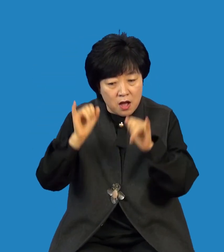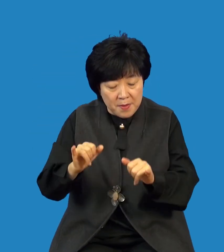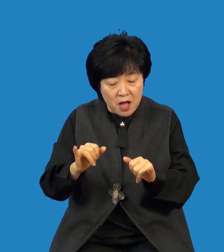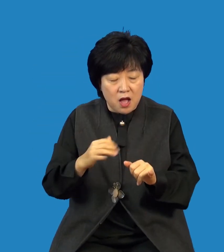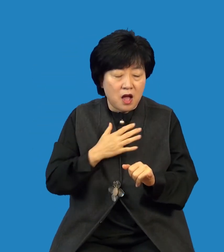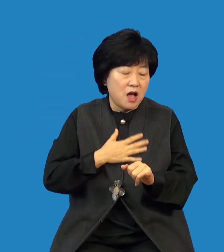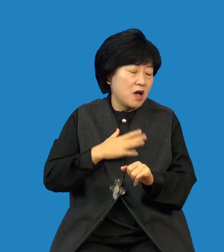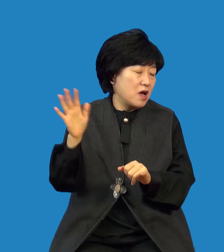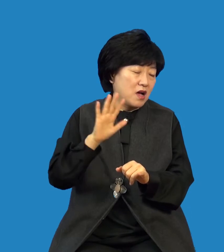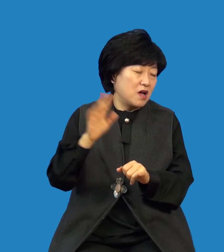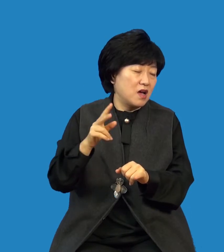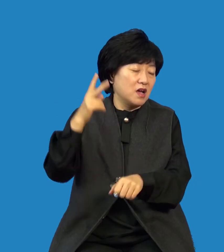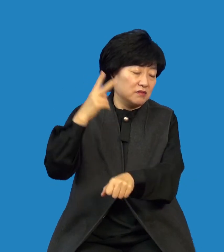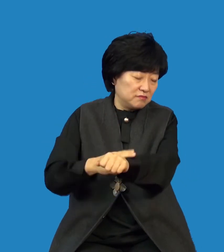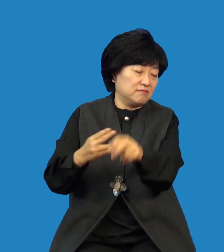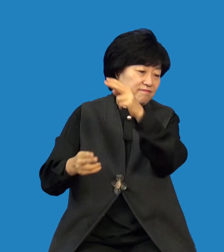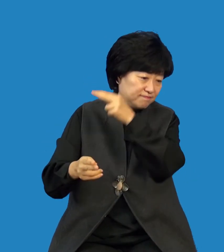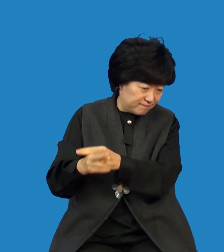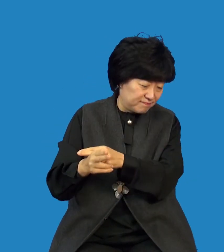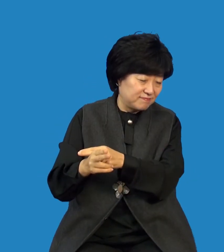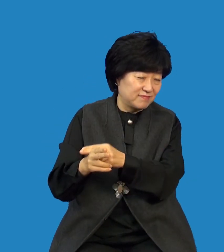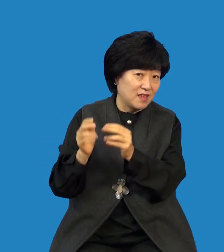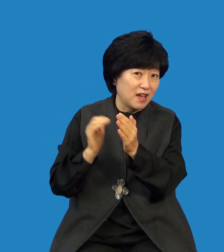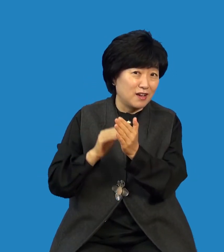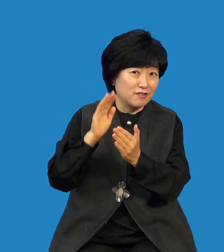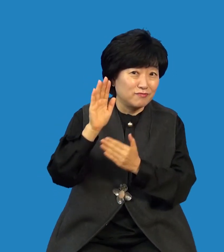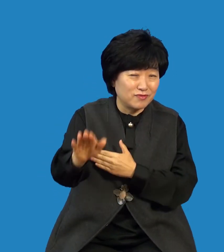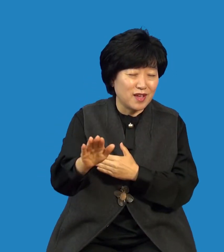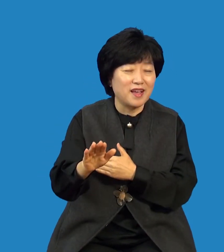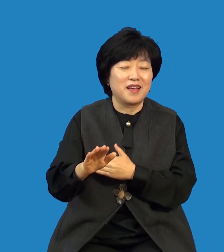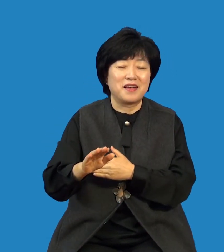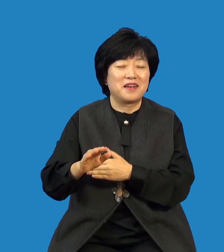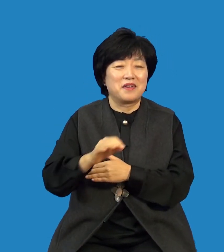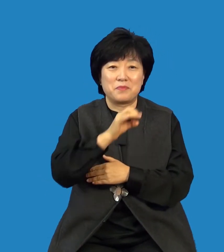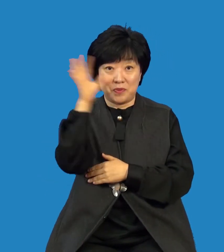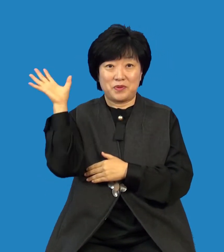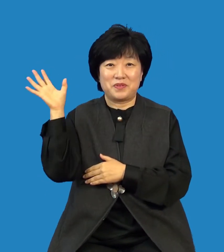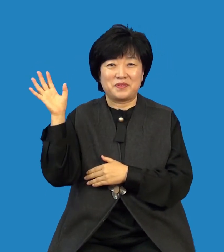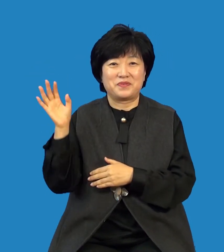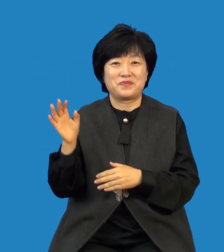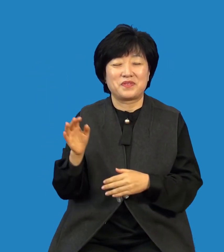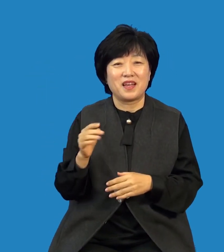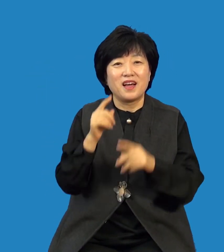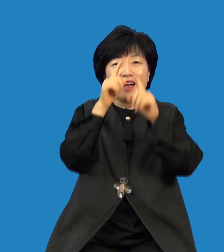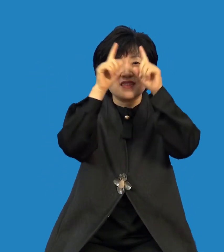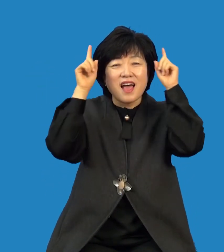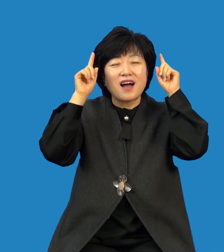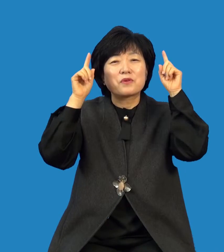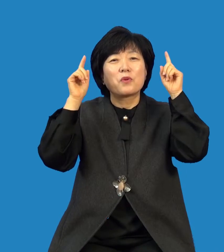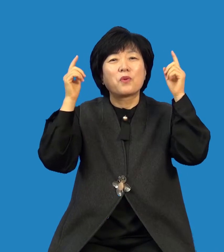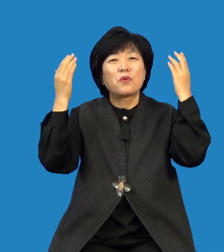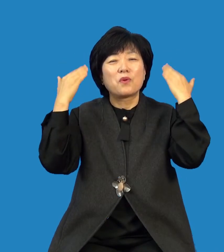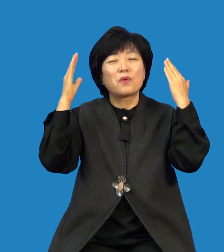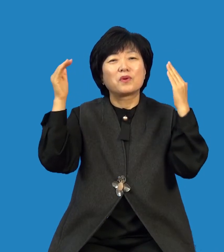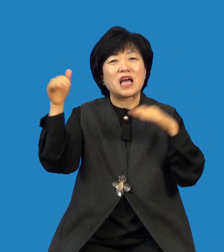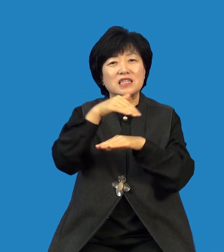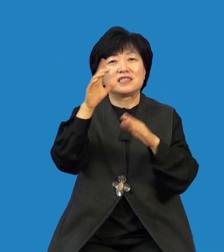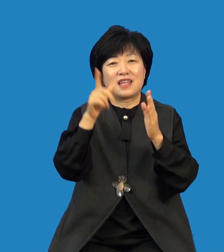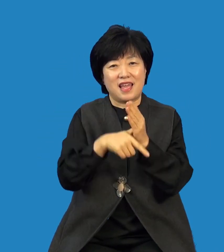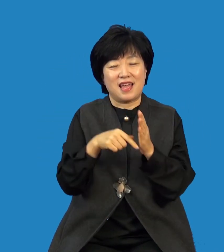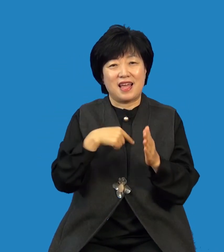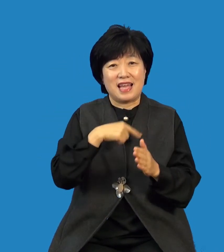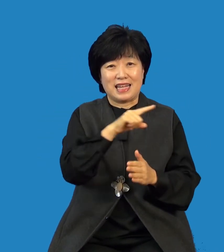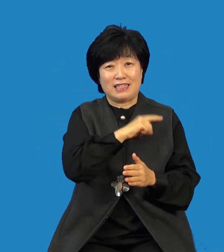그 이야기하면 이야기가 길어지니까 하여간 그래서 제가 그 대학원 때 해보고 싶었던 게 뭐냐면 제가 그 학교에 있을 때 가장 유행했던 것 중에